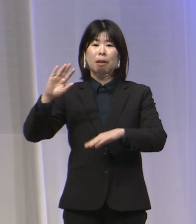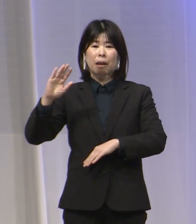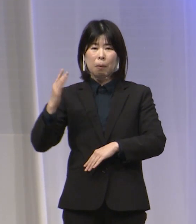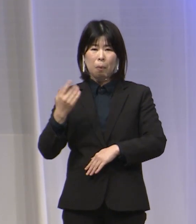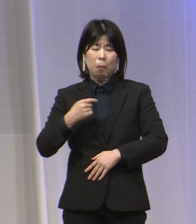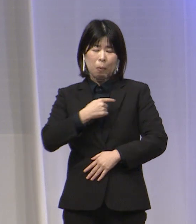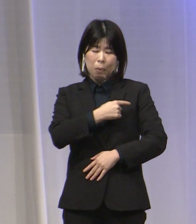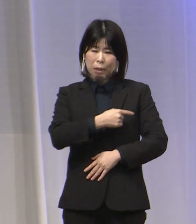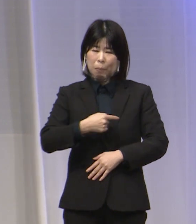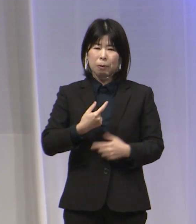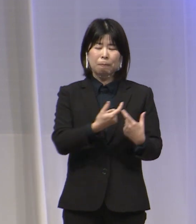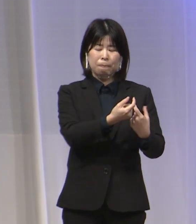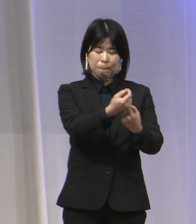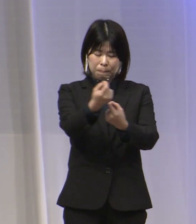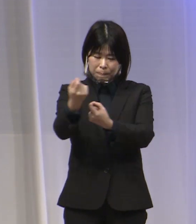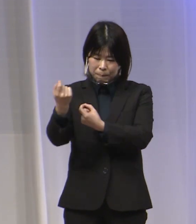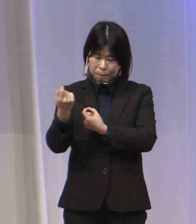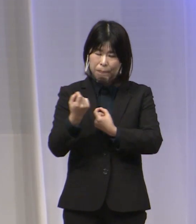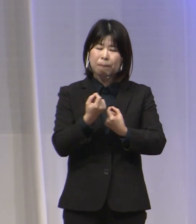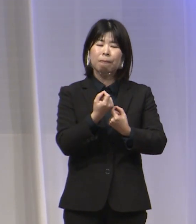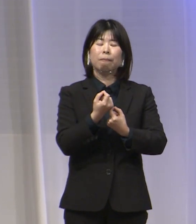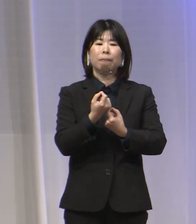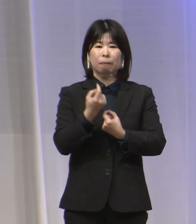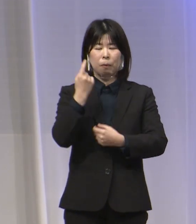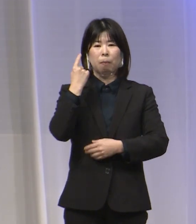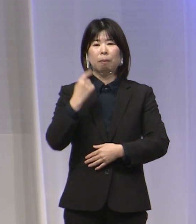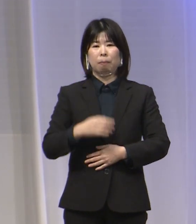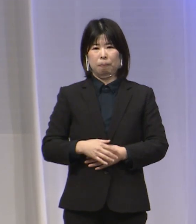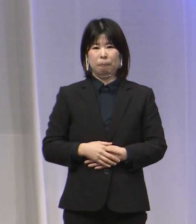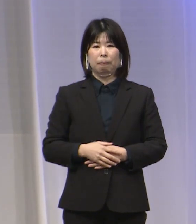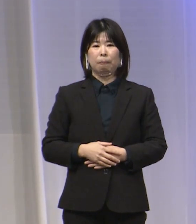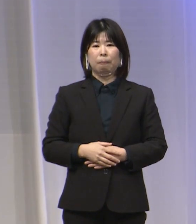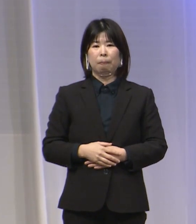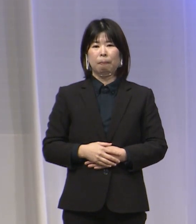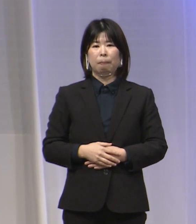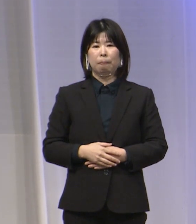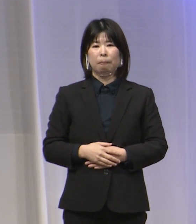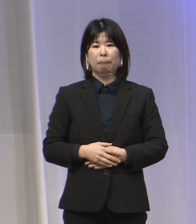て皆同じ思いを抱いていることと思います